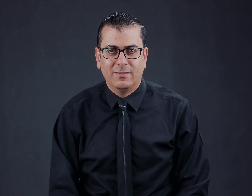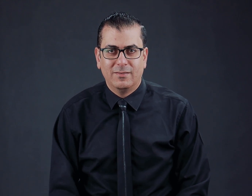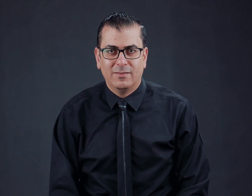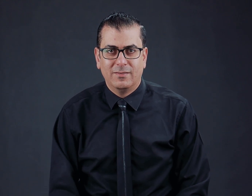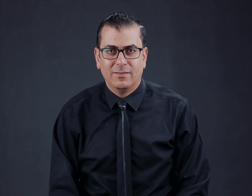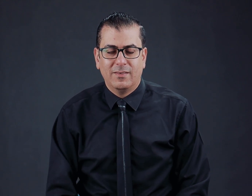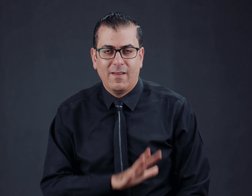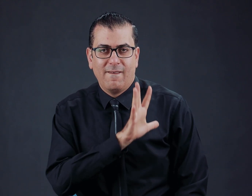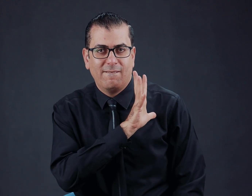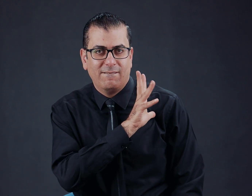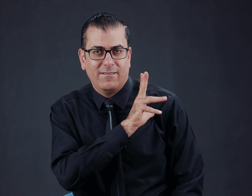فلسطين،